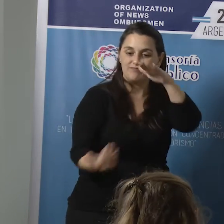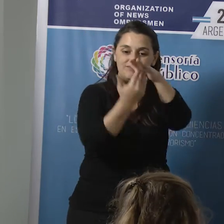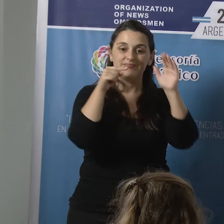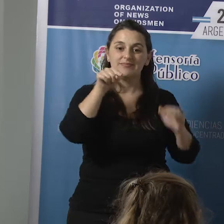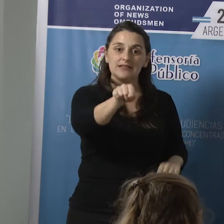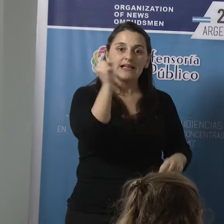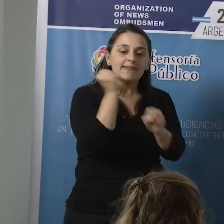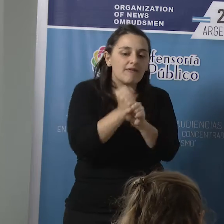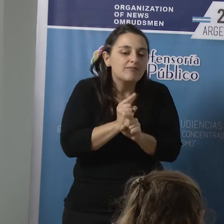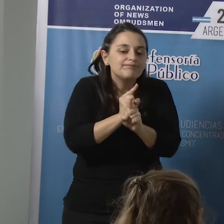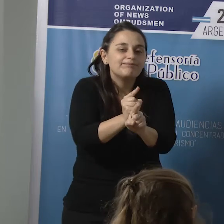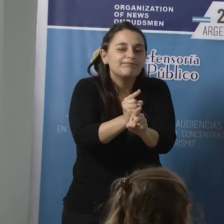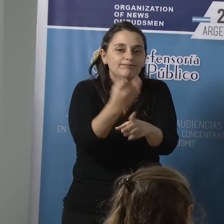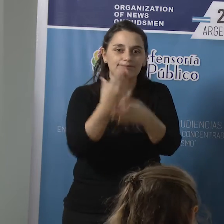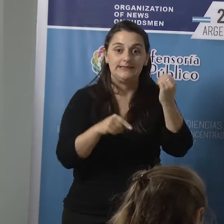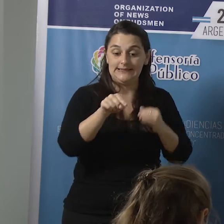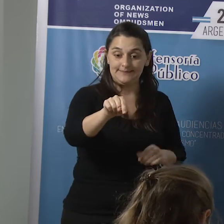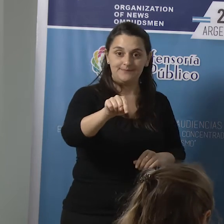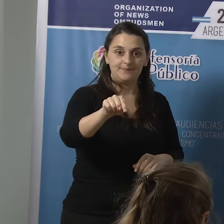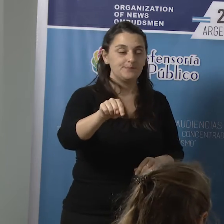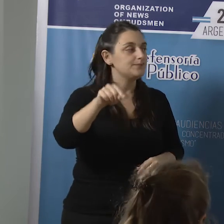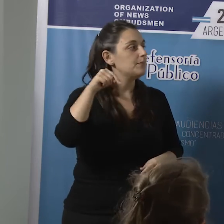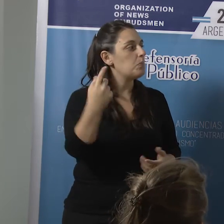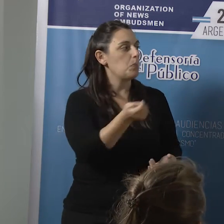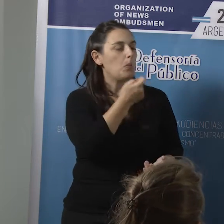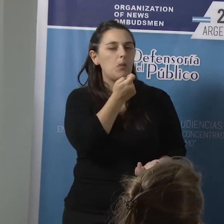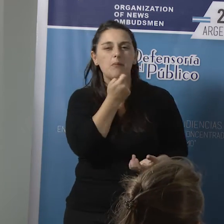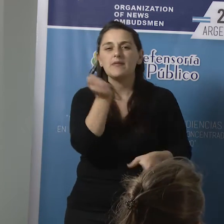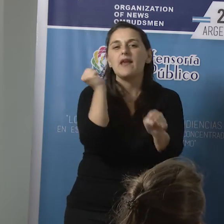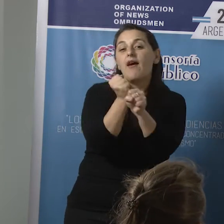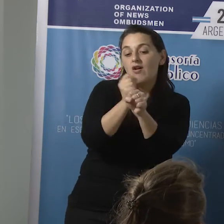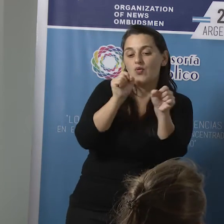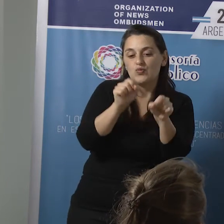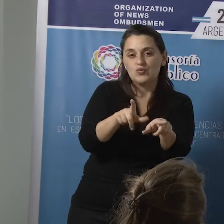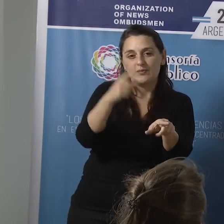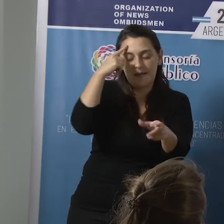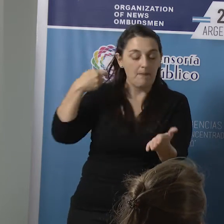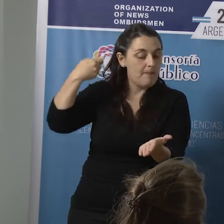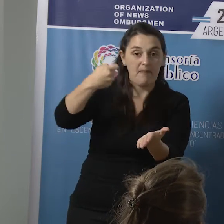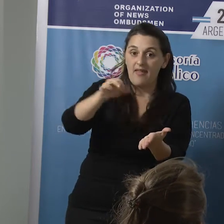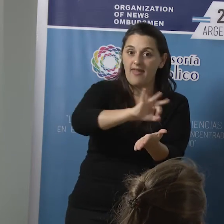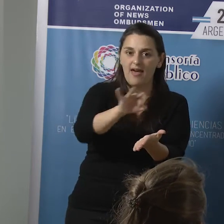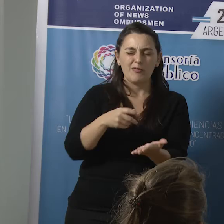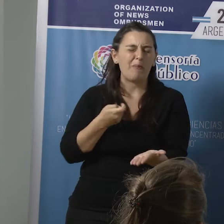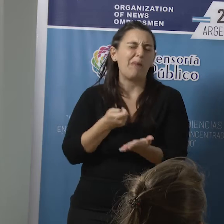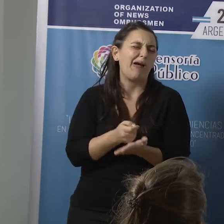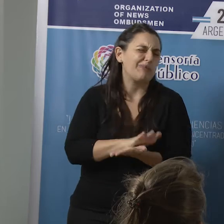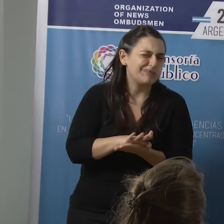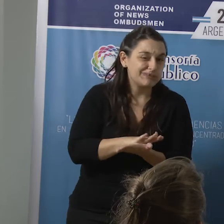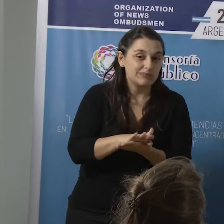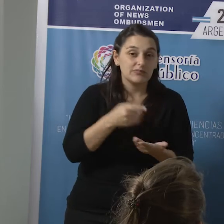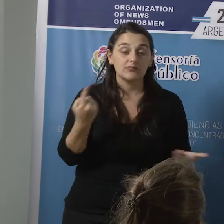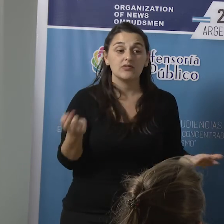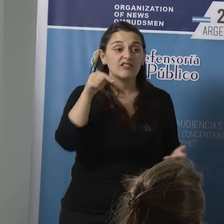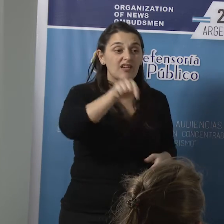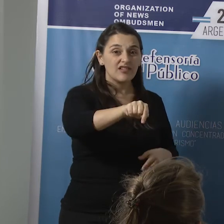afecta directamente el trabajo de las veedurías. Vemos trabajos de los defensores que no son pagos o no son bien pagos y estos deben